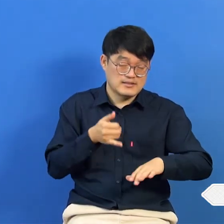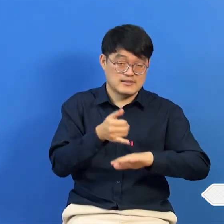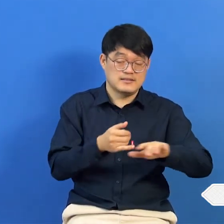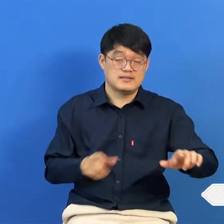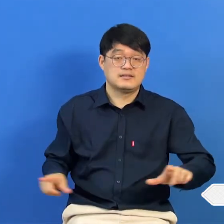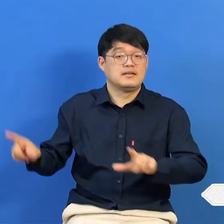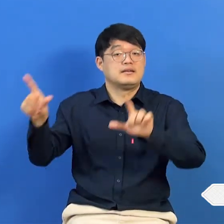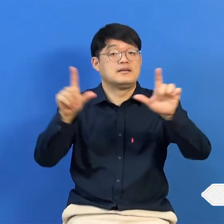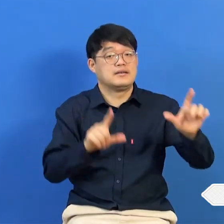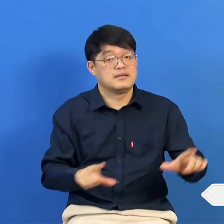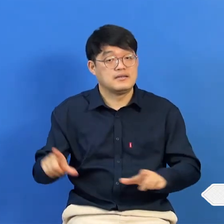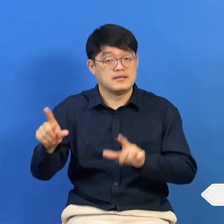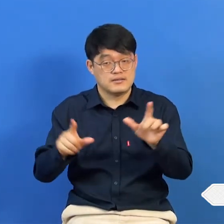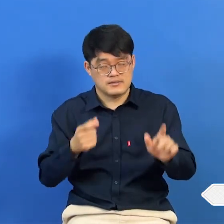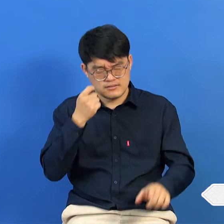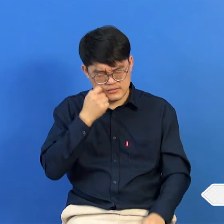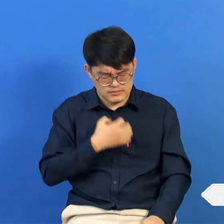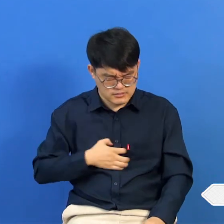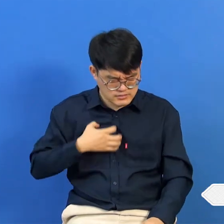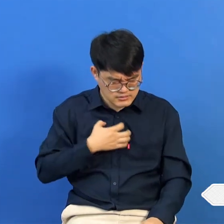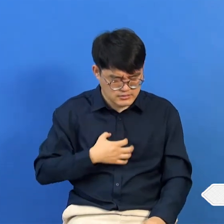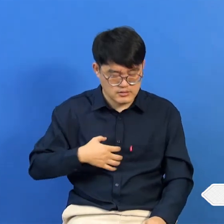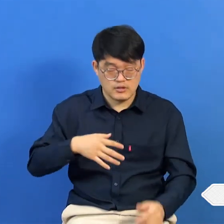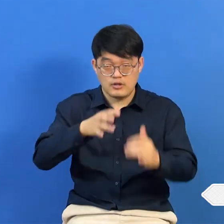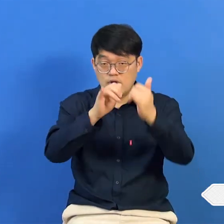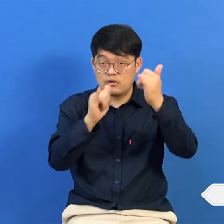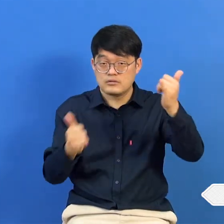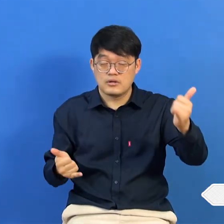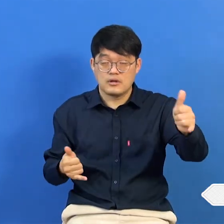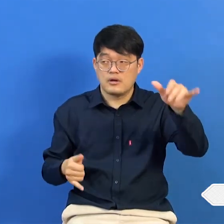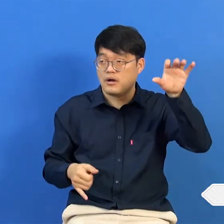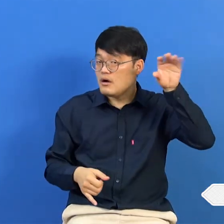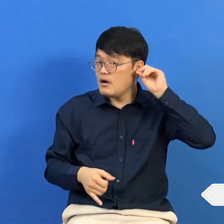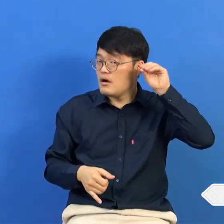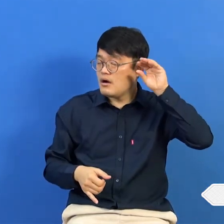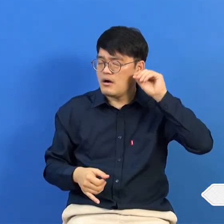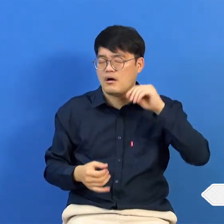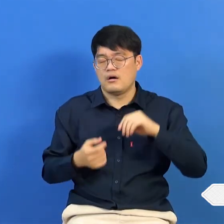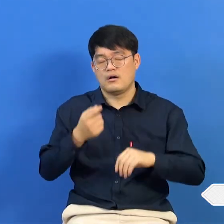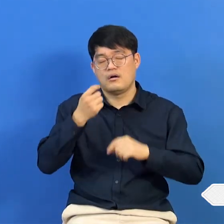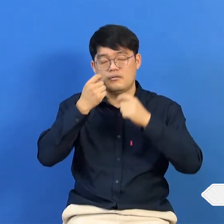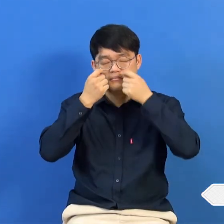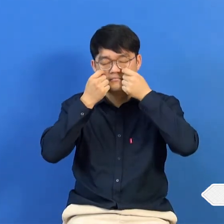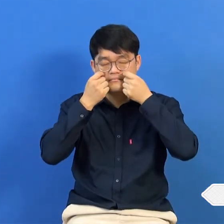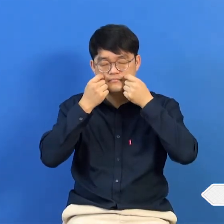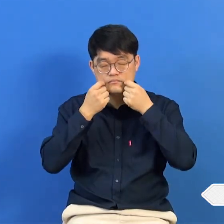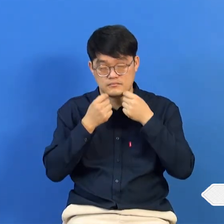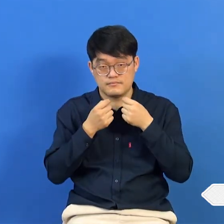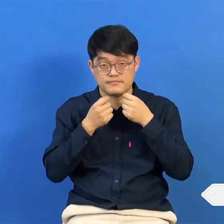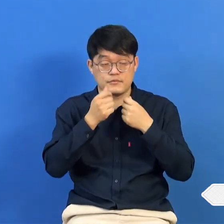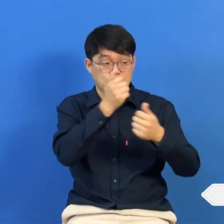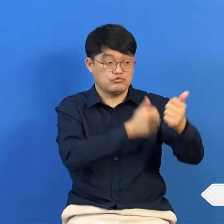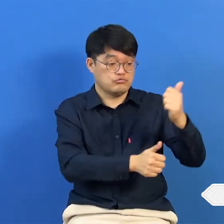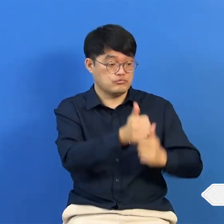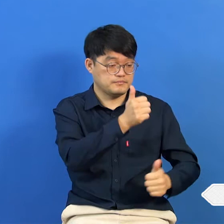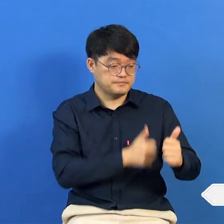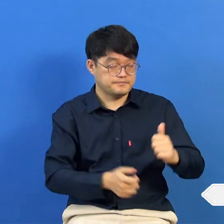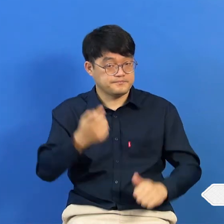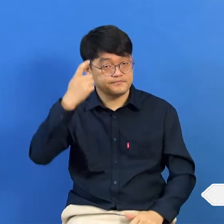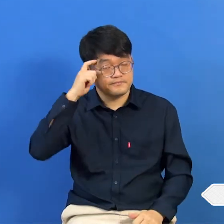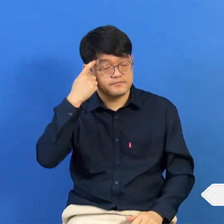그 슬픈 역사를 듣는데 눈물이 났습니다. 그 후손들을 한번 생각을 해보십시오.